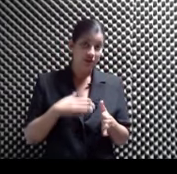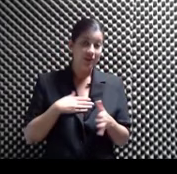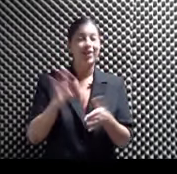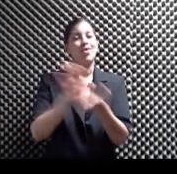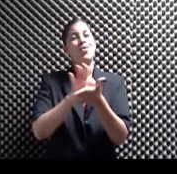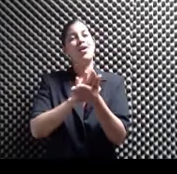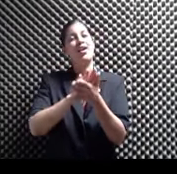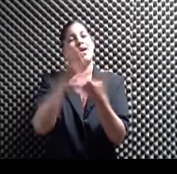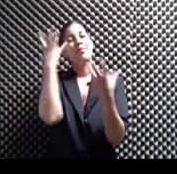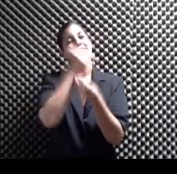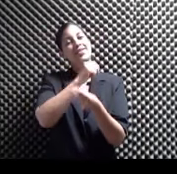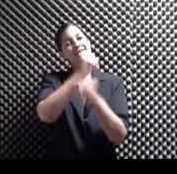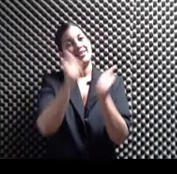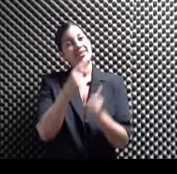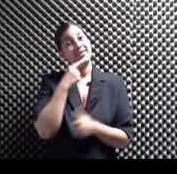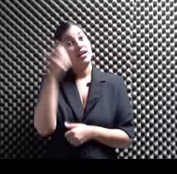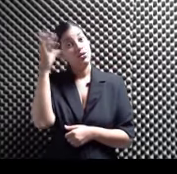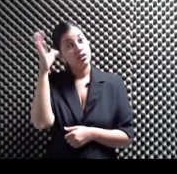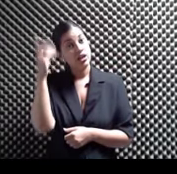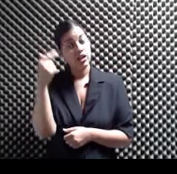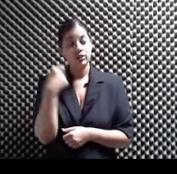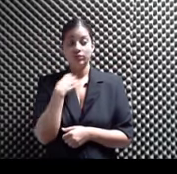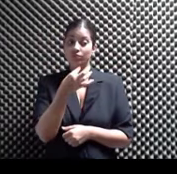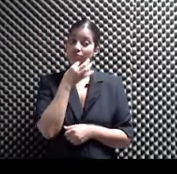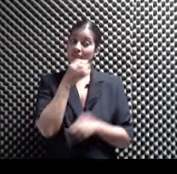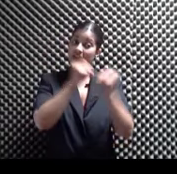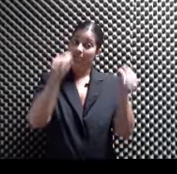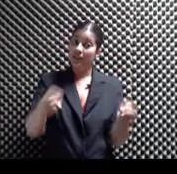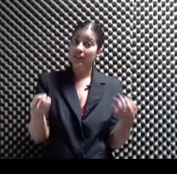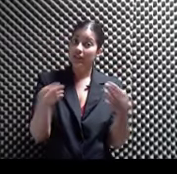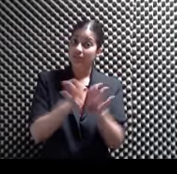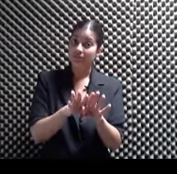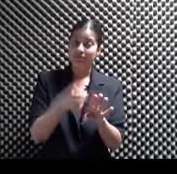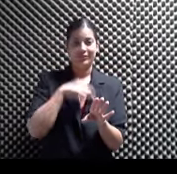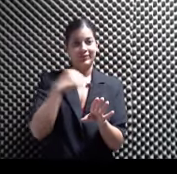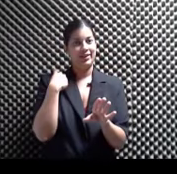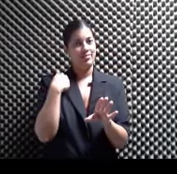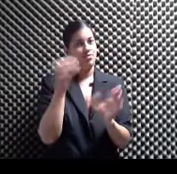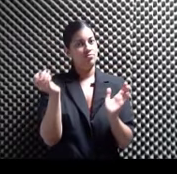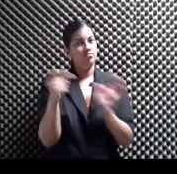Así que cerrando con mis amados estudiantes, que pues tenemos montaje